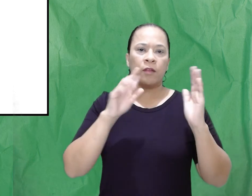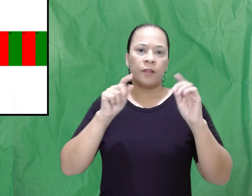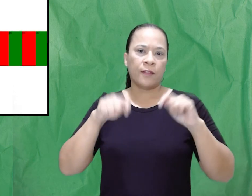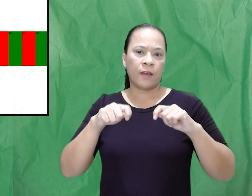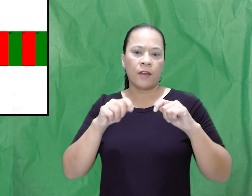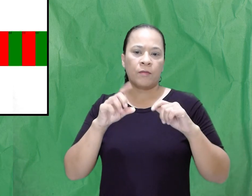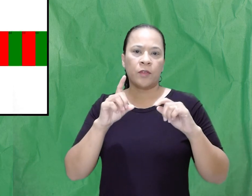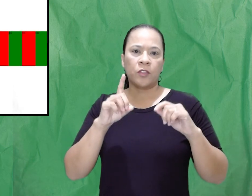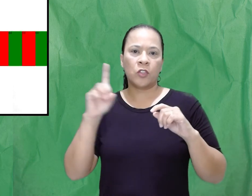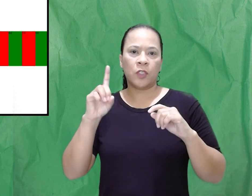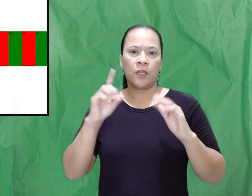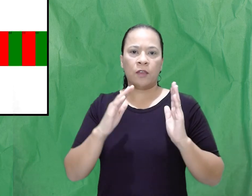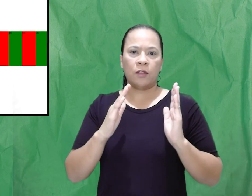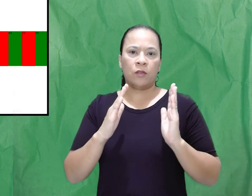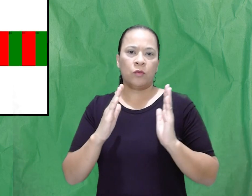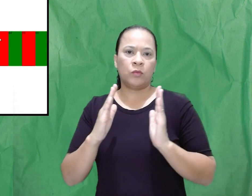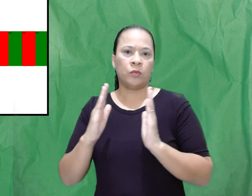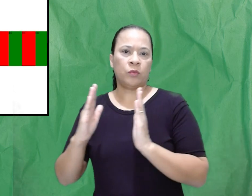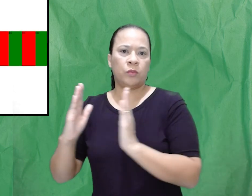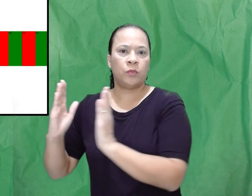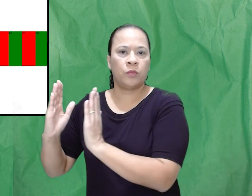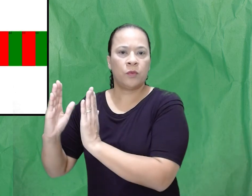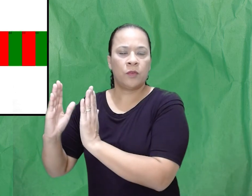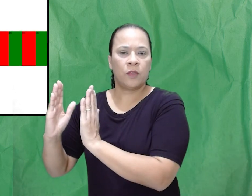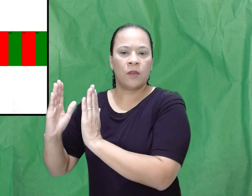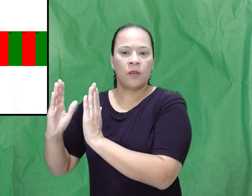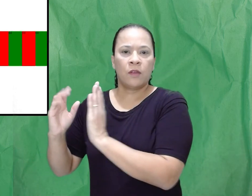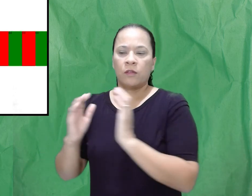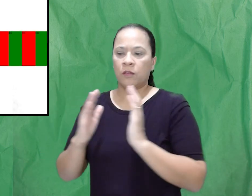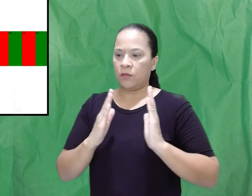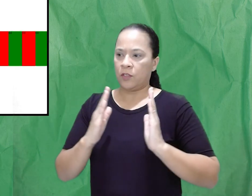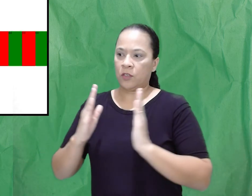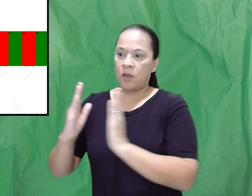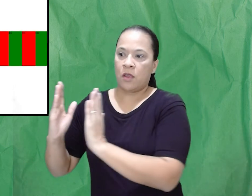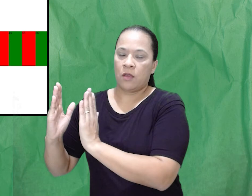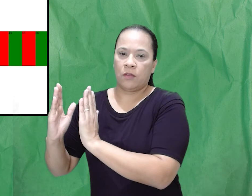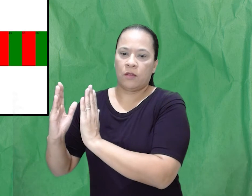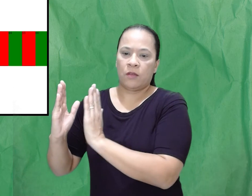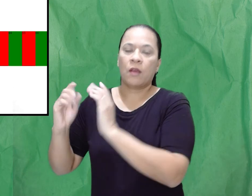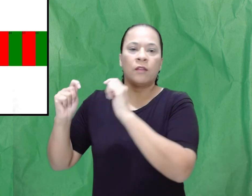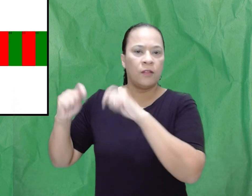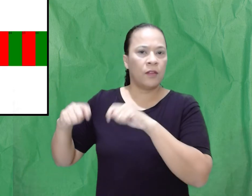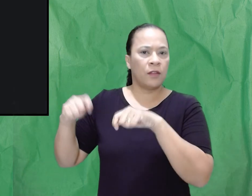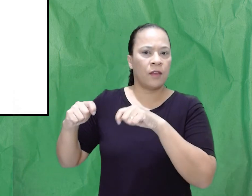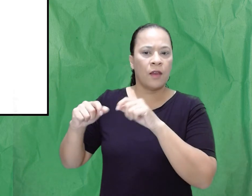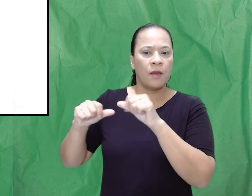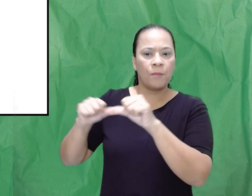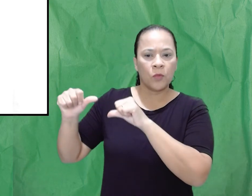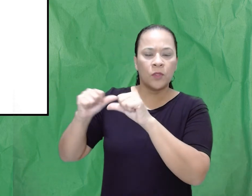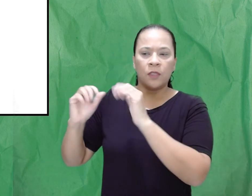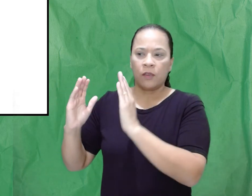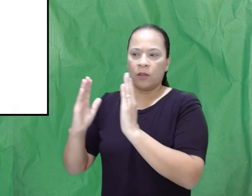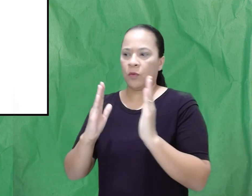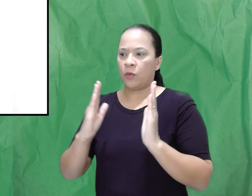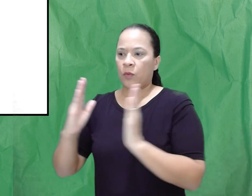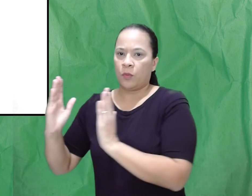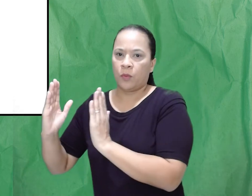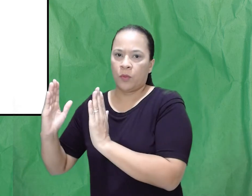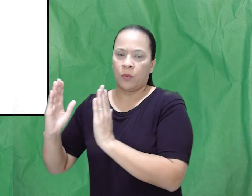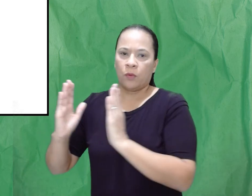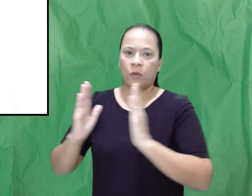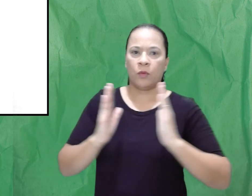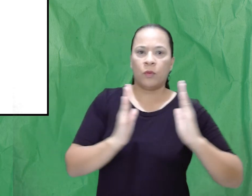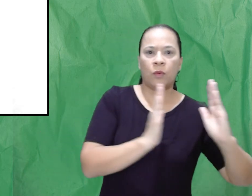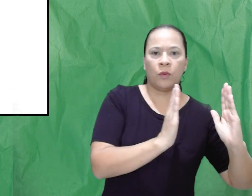direita. Quero iniciar na direita. Então eu posso fazer posso variar